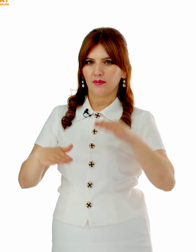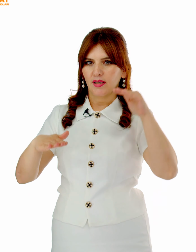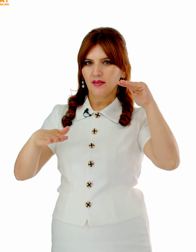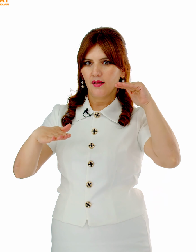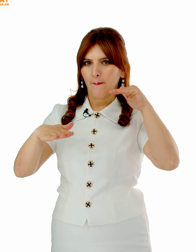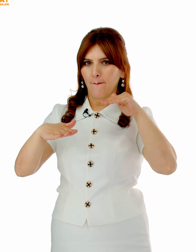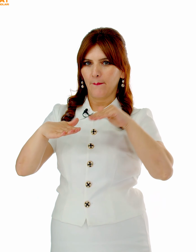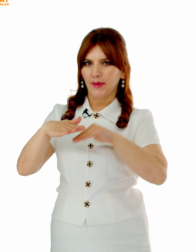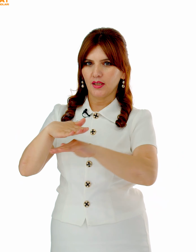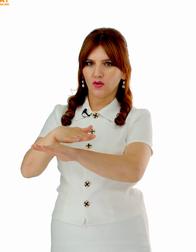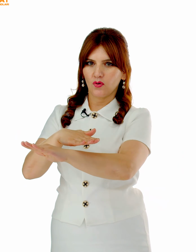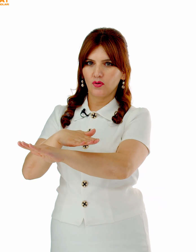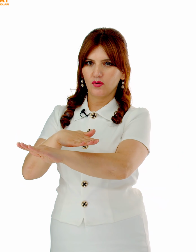Qaytaraman. Metro.